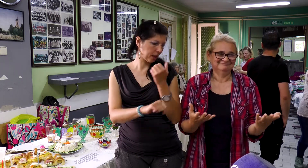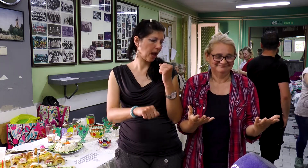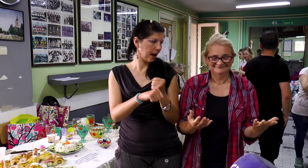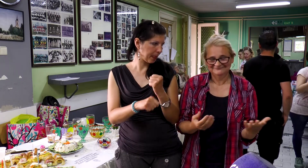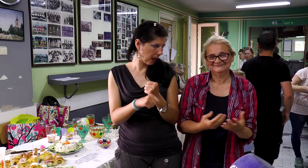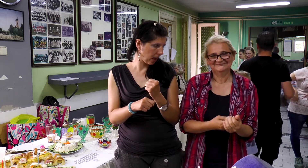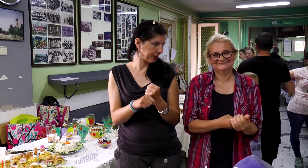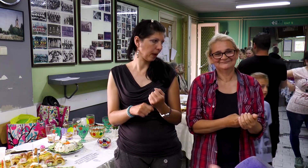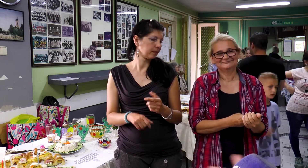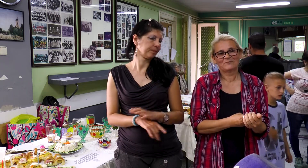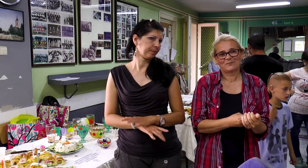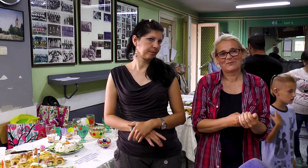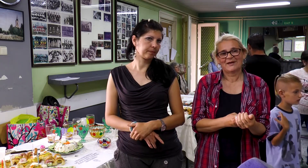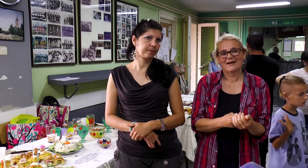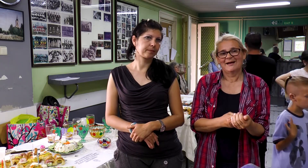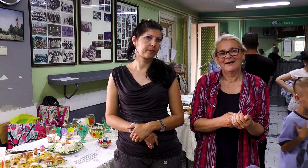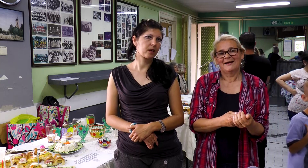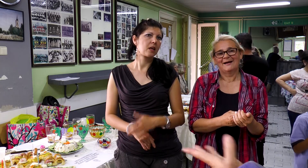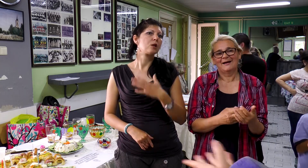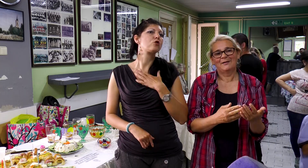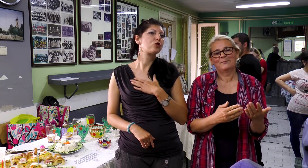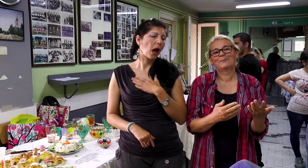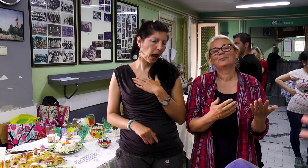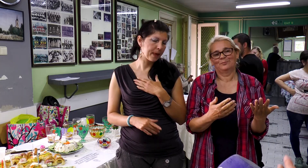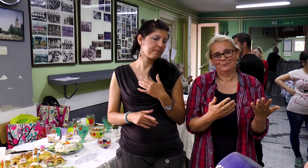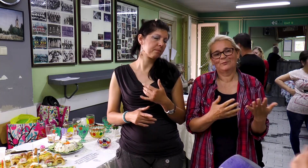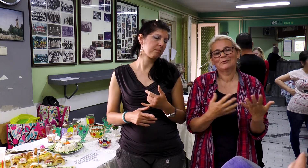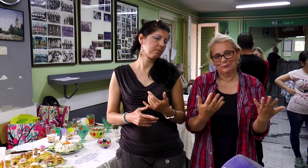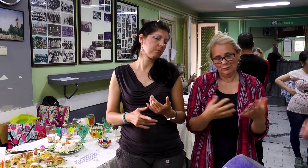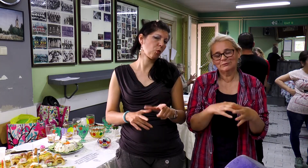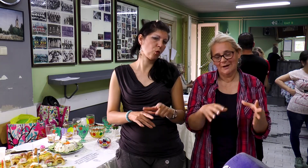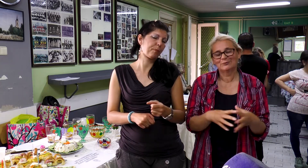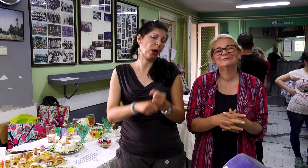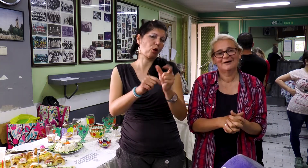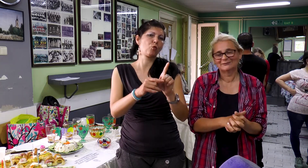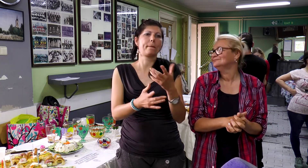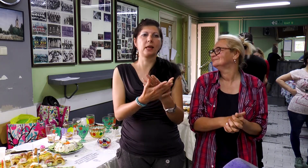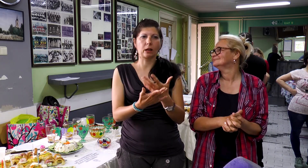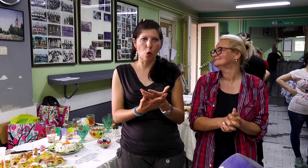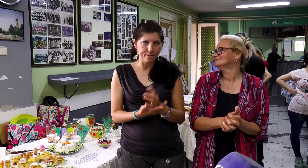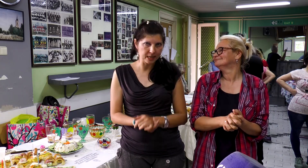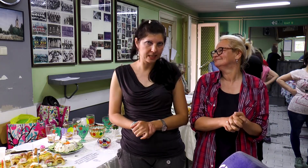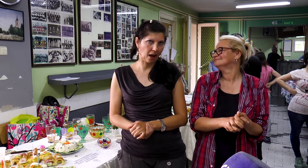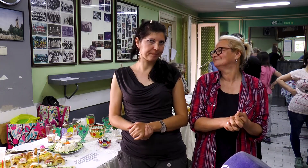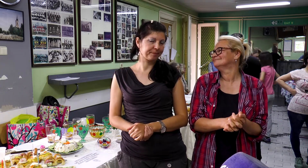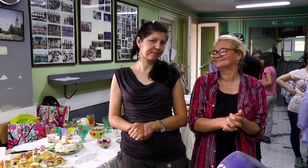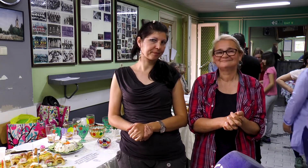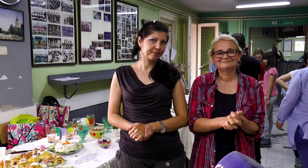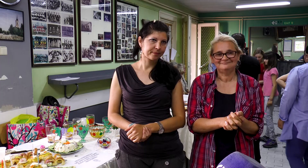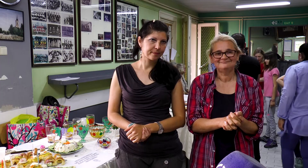Njihova aktivnost jeste aktivno rad u udruženju